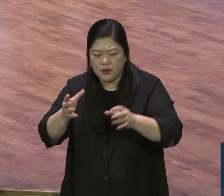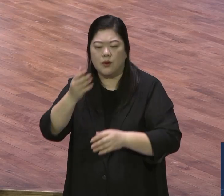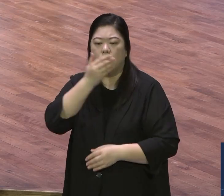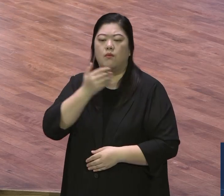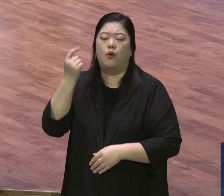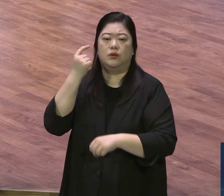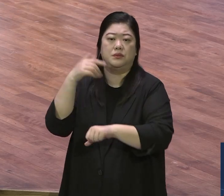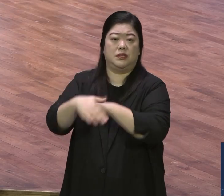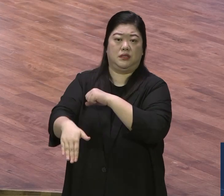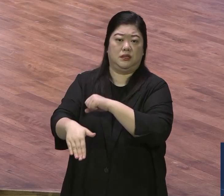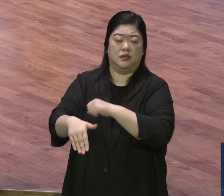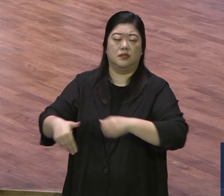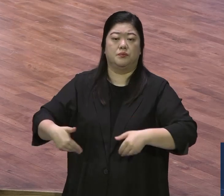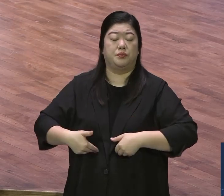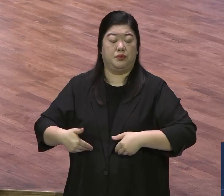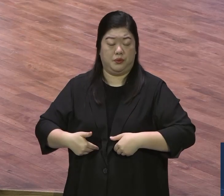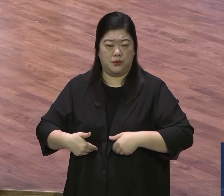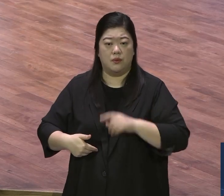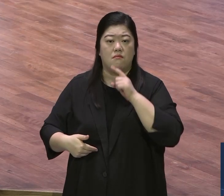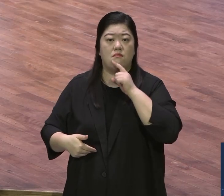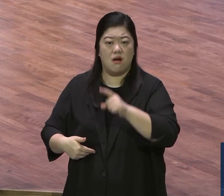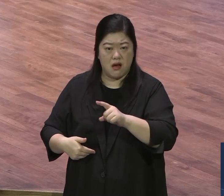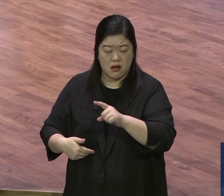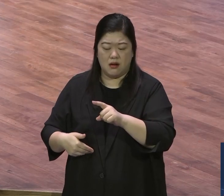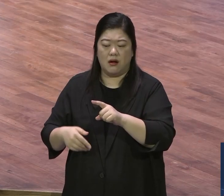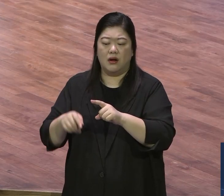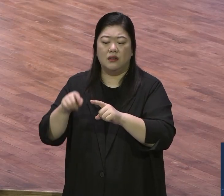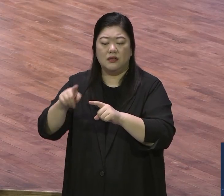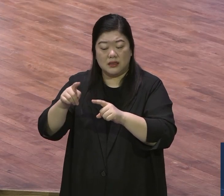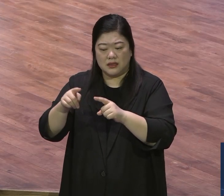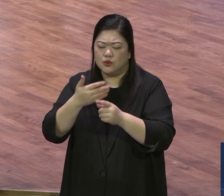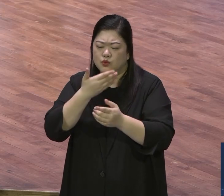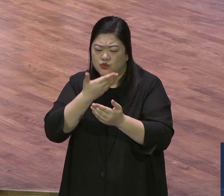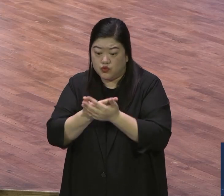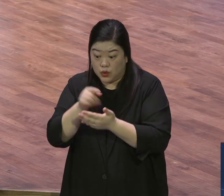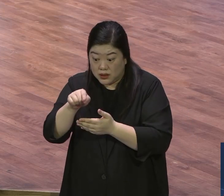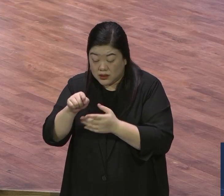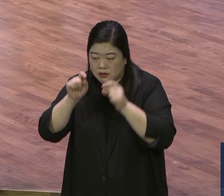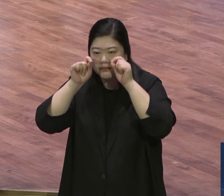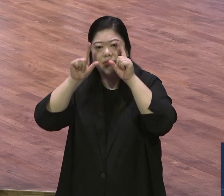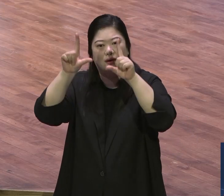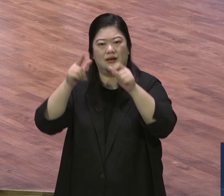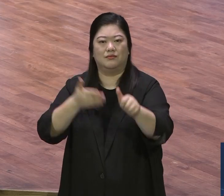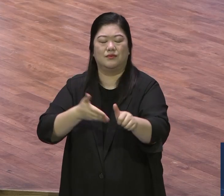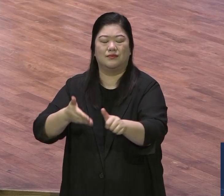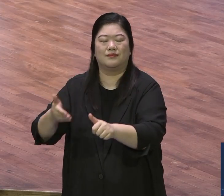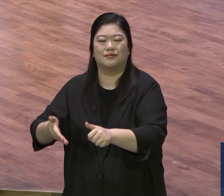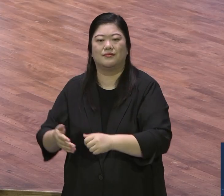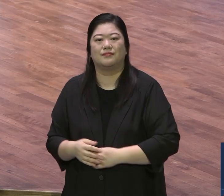확실하게 누리라는 영적 메시지를 주고 있습니다.